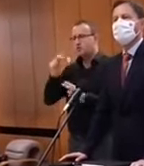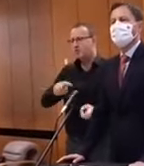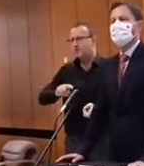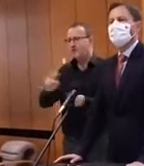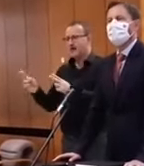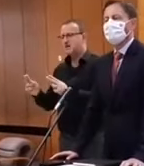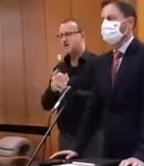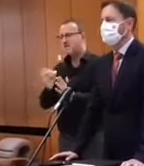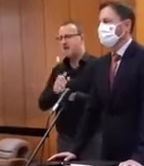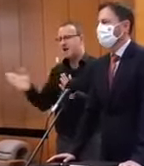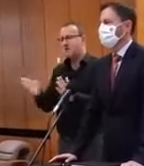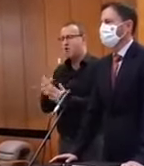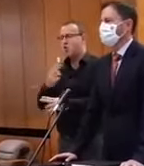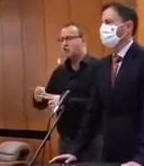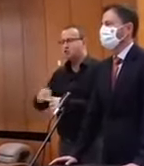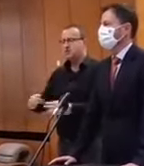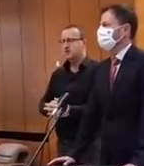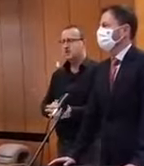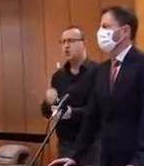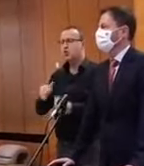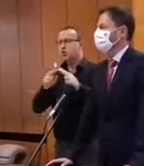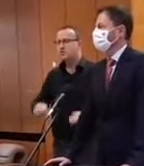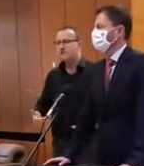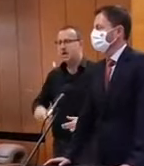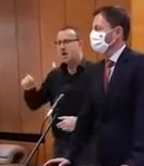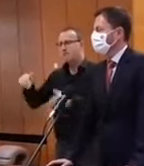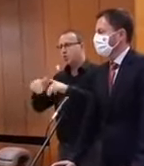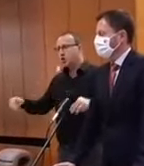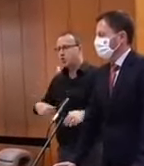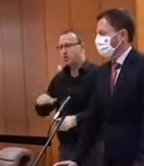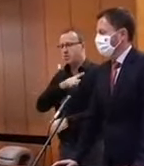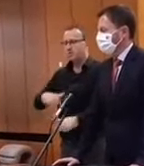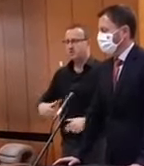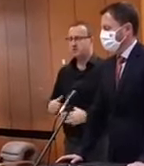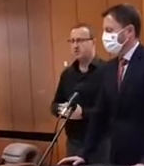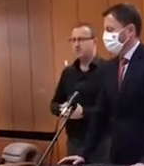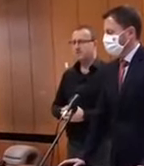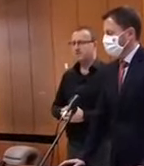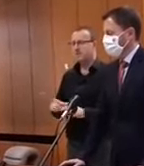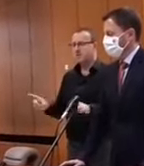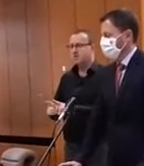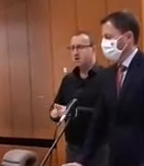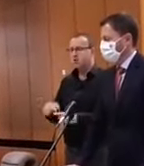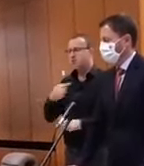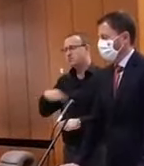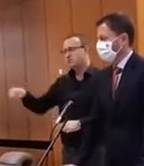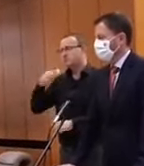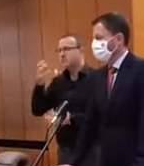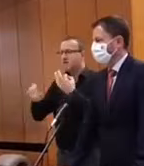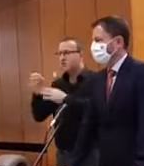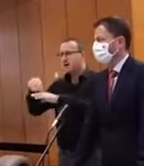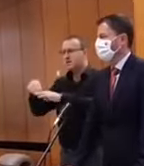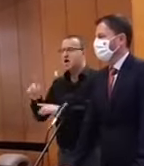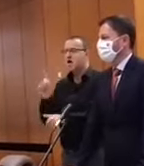fázou očistí, či už justície, prokuratúry, policie, taktiež sme ich informovali o